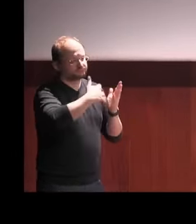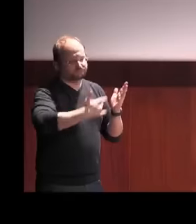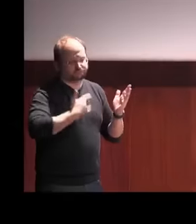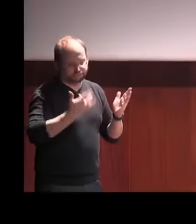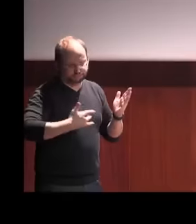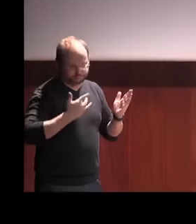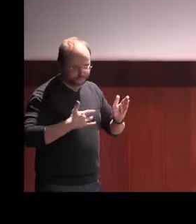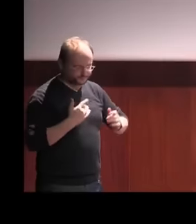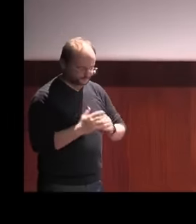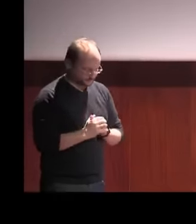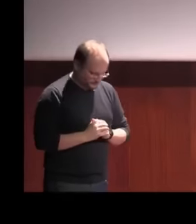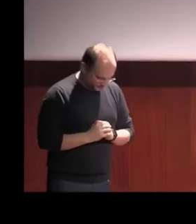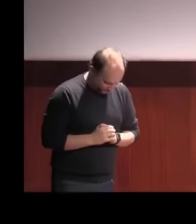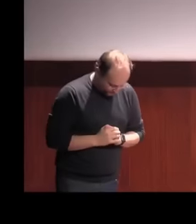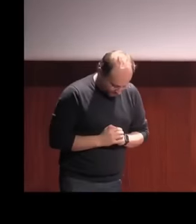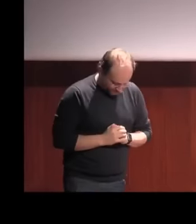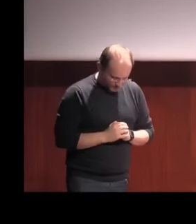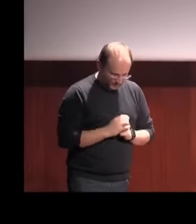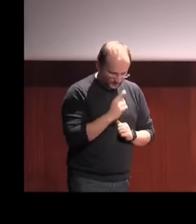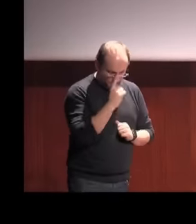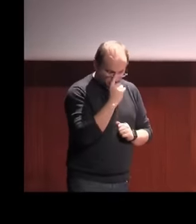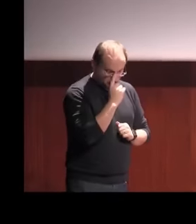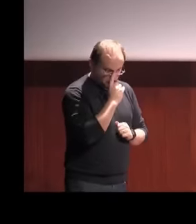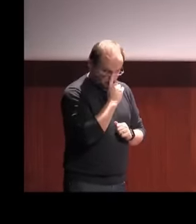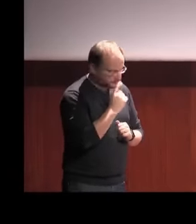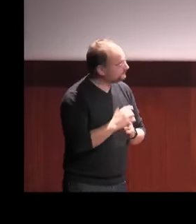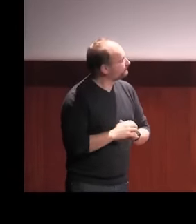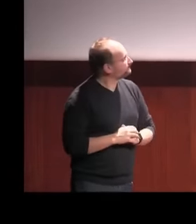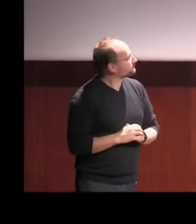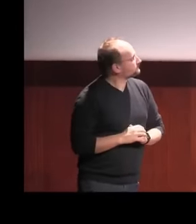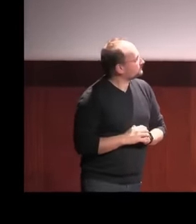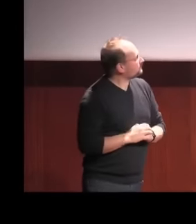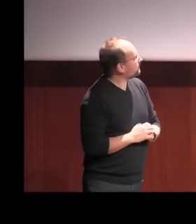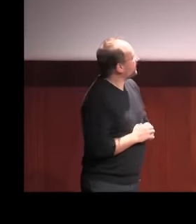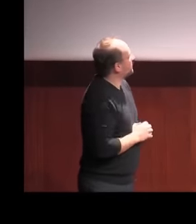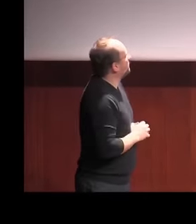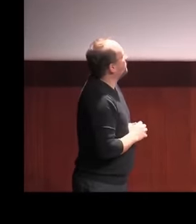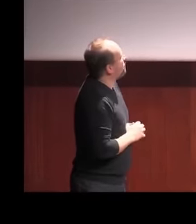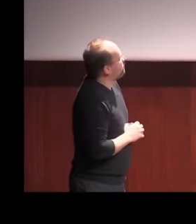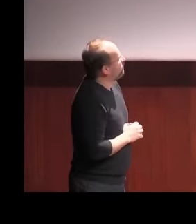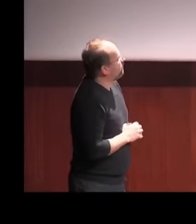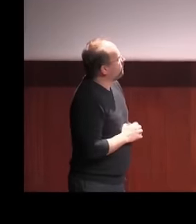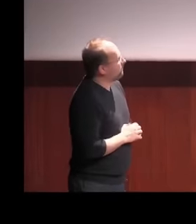structure. Donc ça, c'est vraiment un texte très, très intéressant.